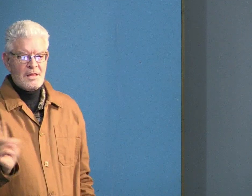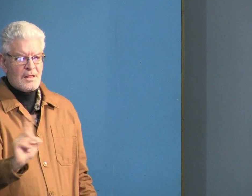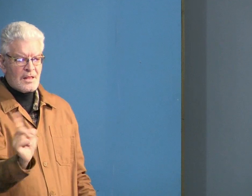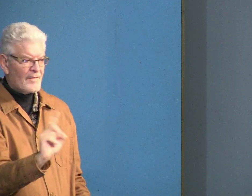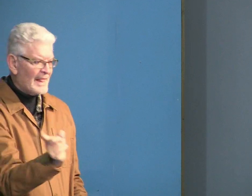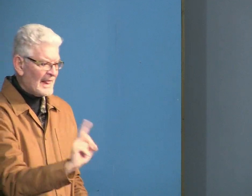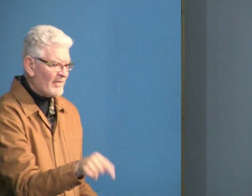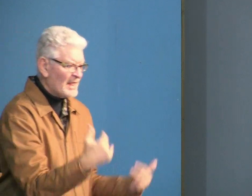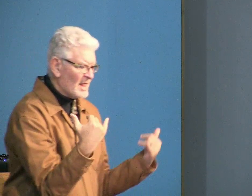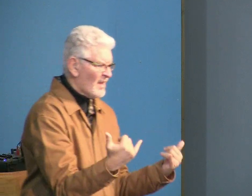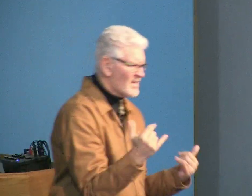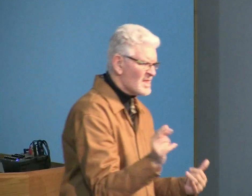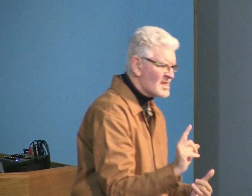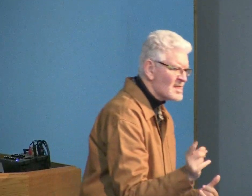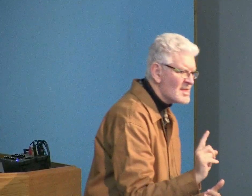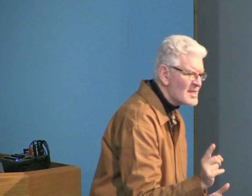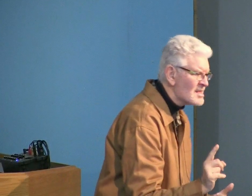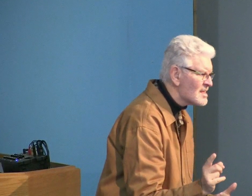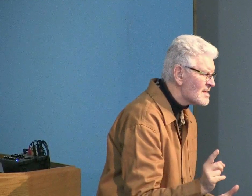Wat se dag is dit vandag?